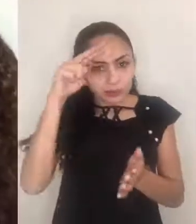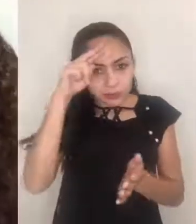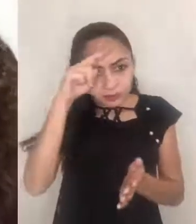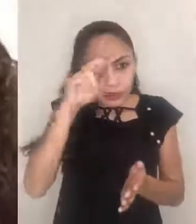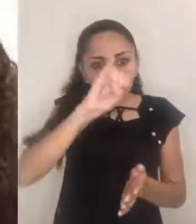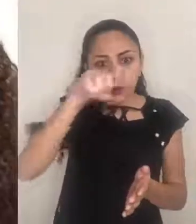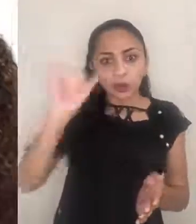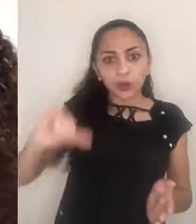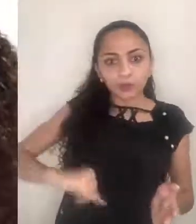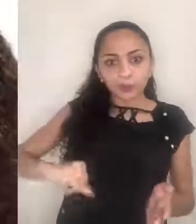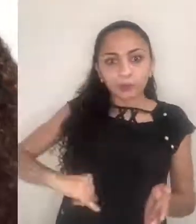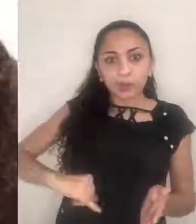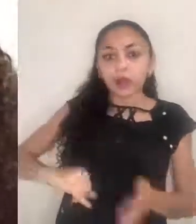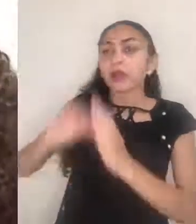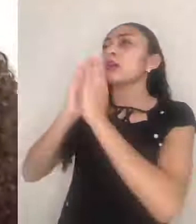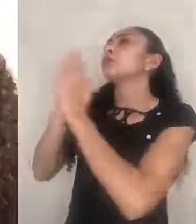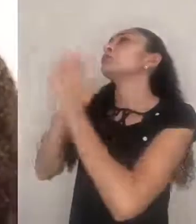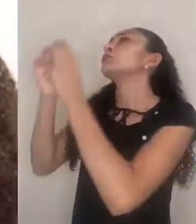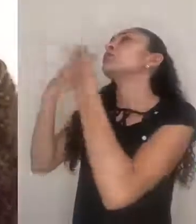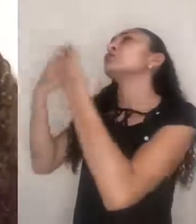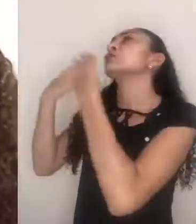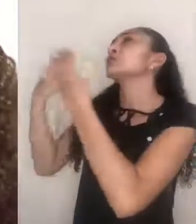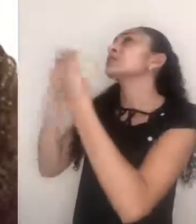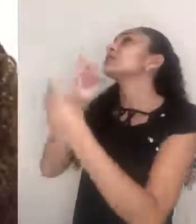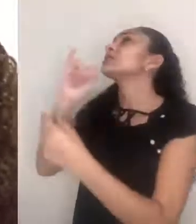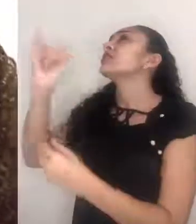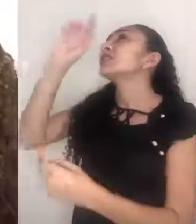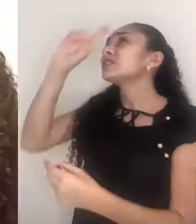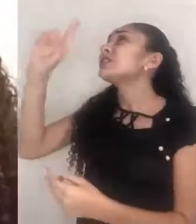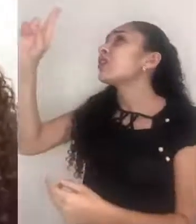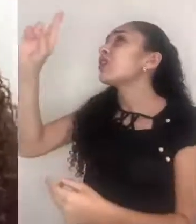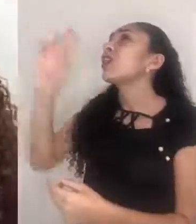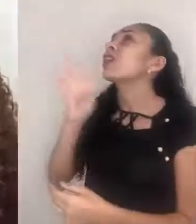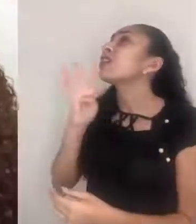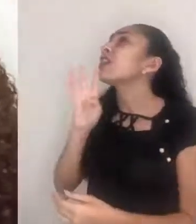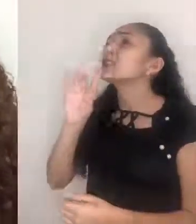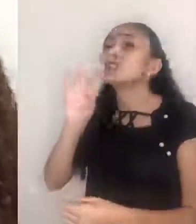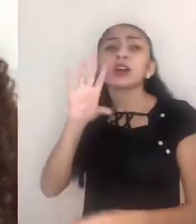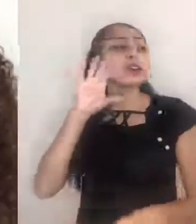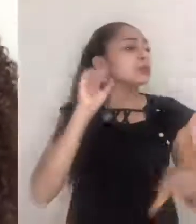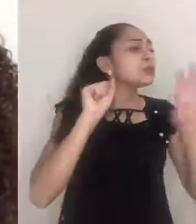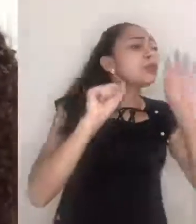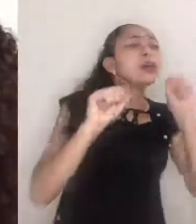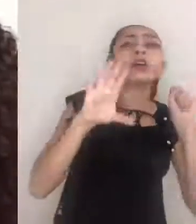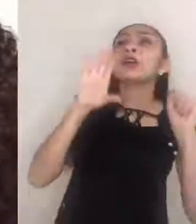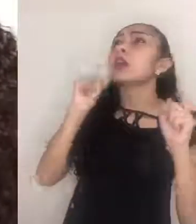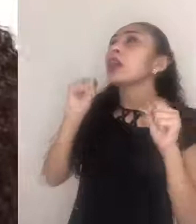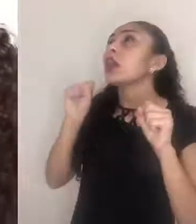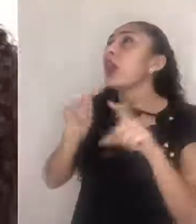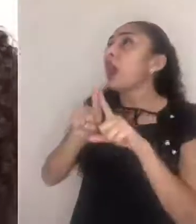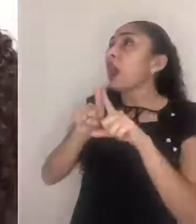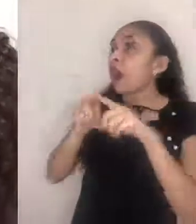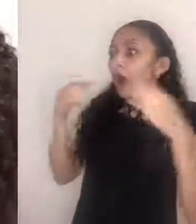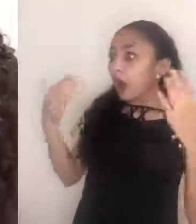essa oração na qual Jó confessa: eu te conhecia só de ouvir, mas agora os meus olhos te veem.